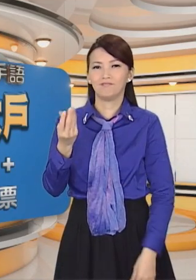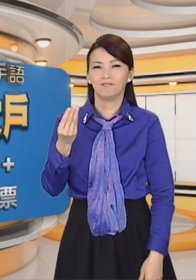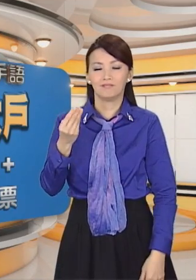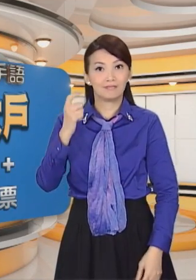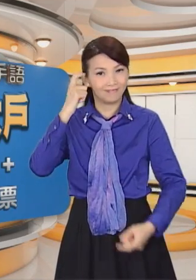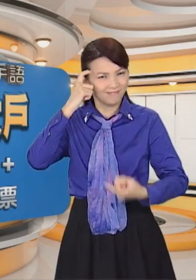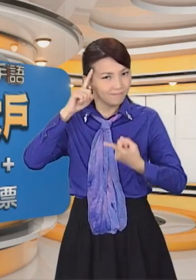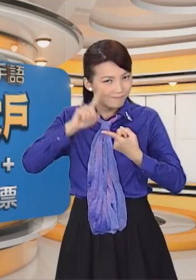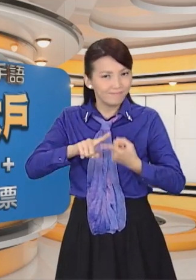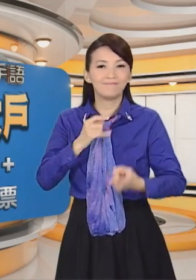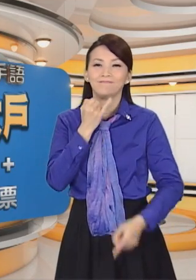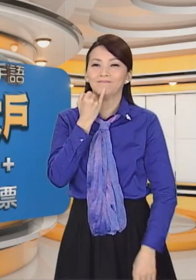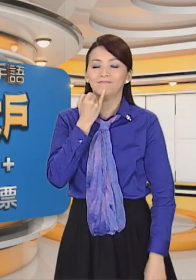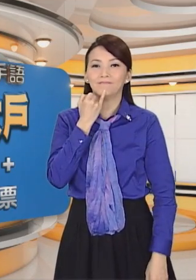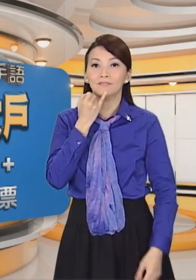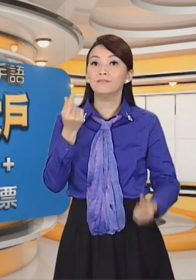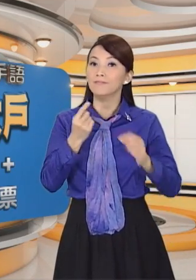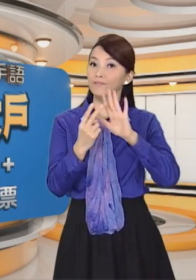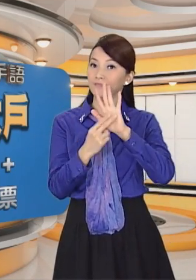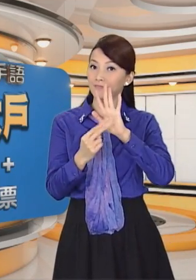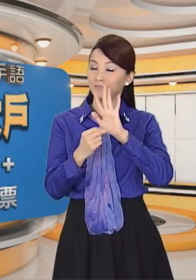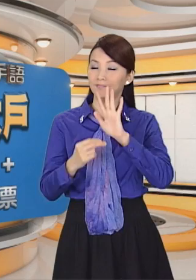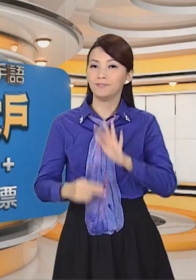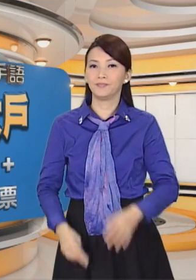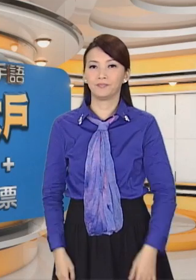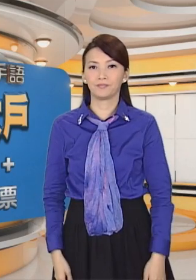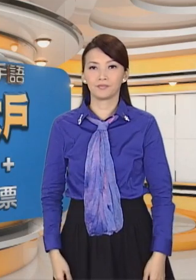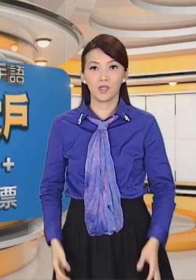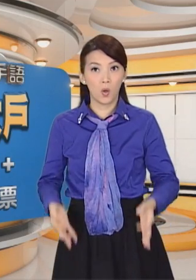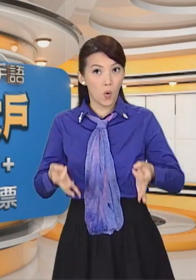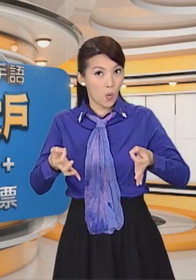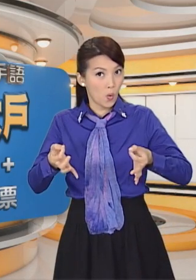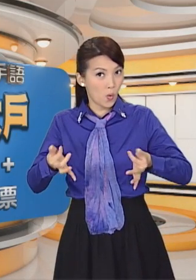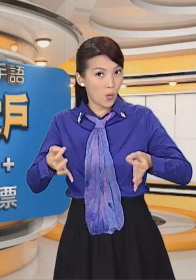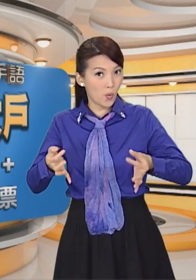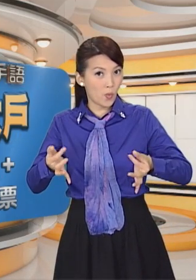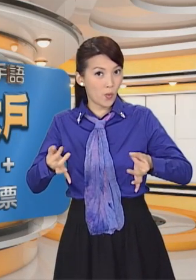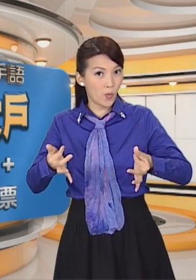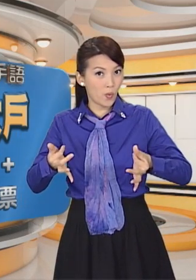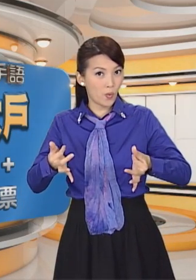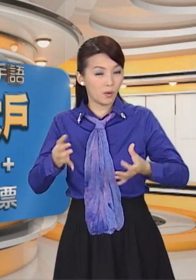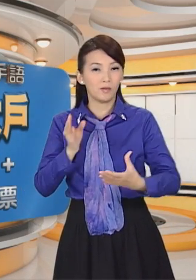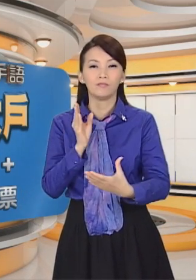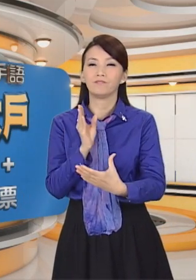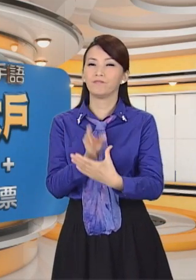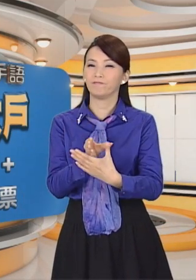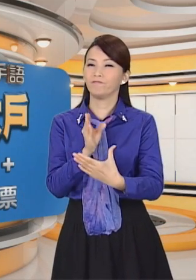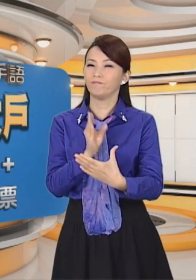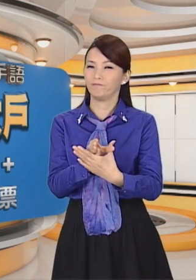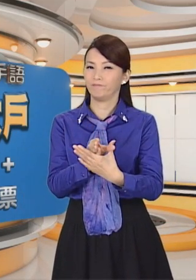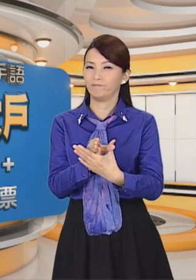固定笔法，意思对就可以了，像是可以比很有钱加上投资股票的